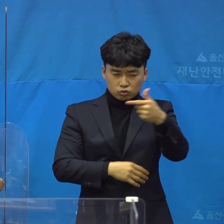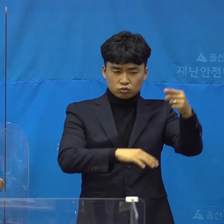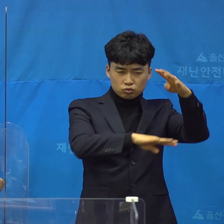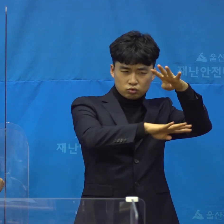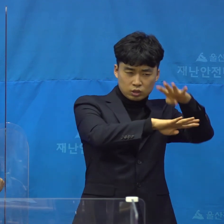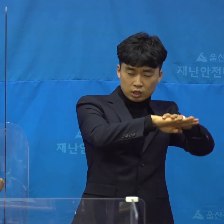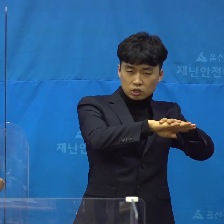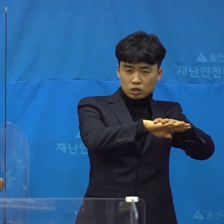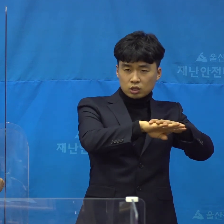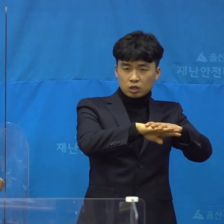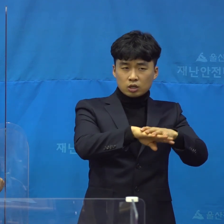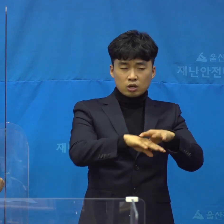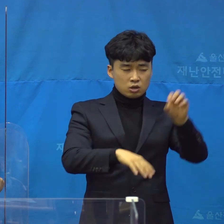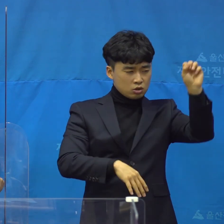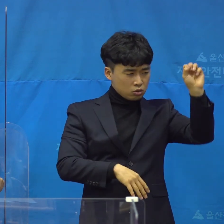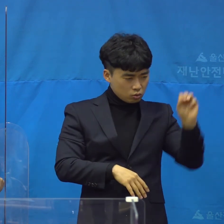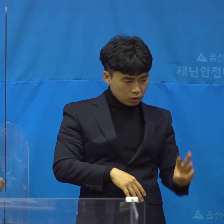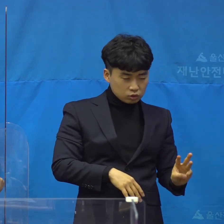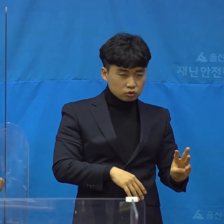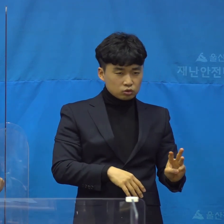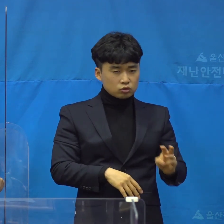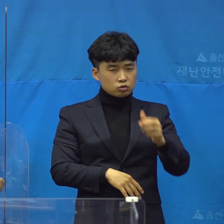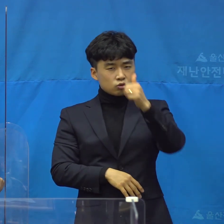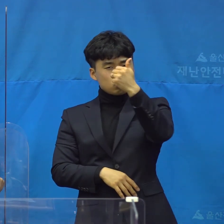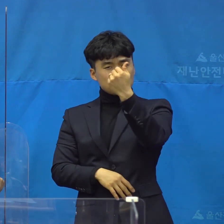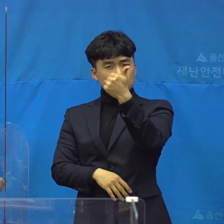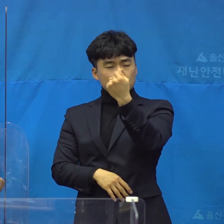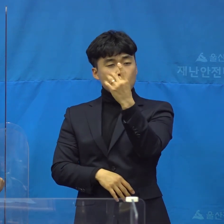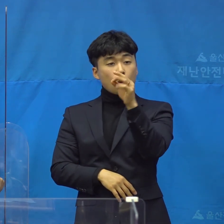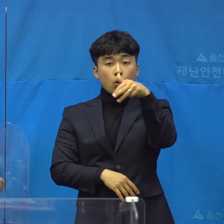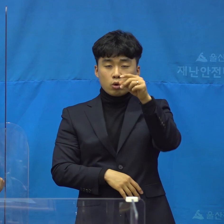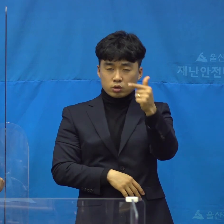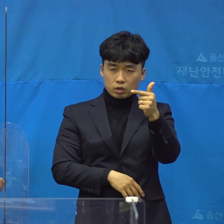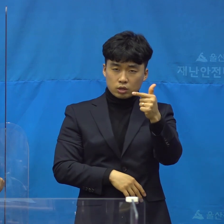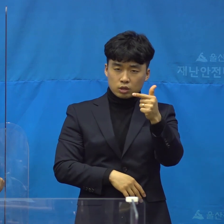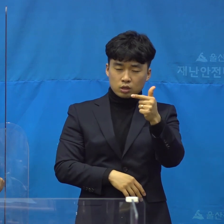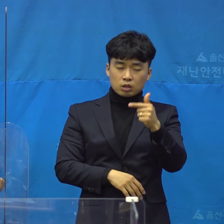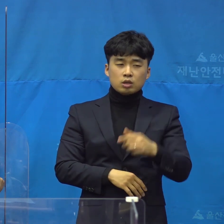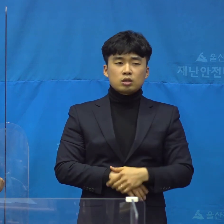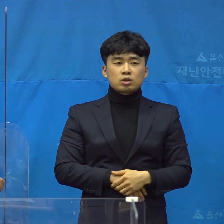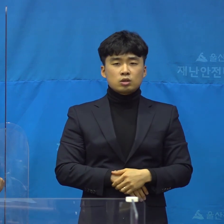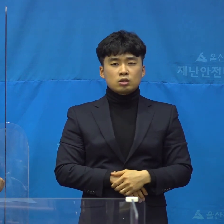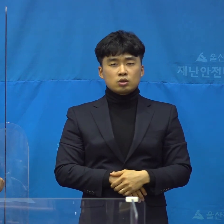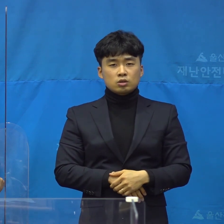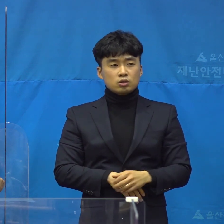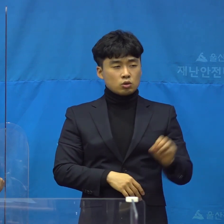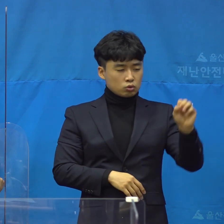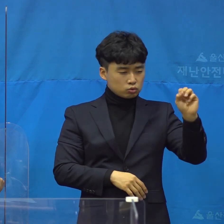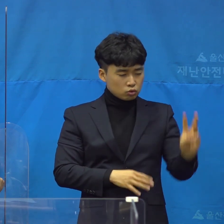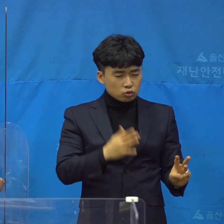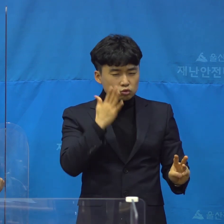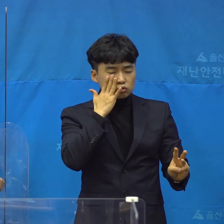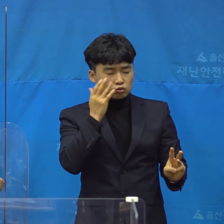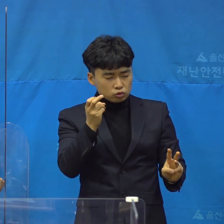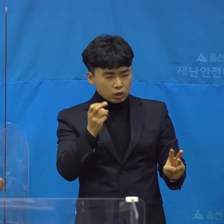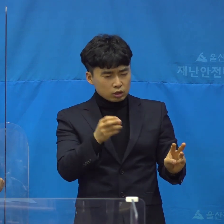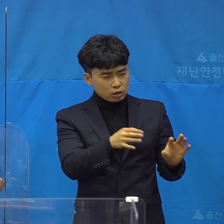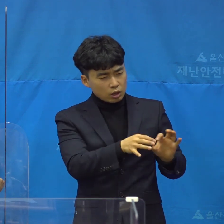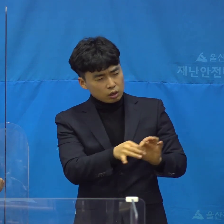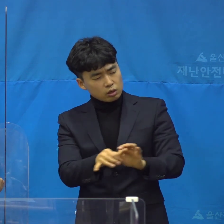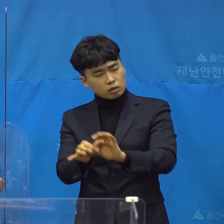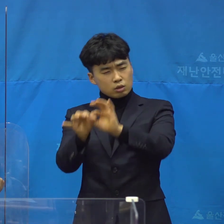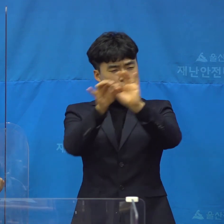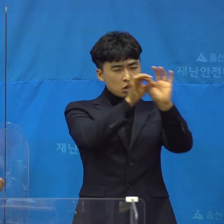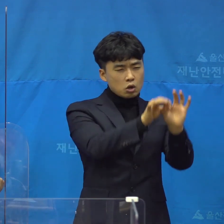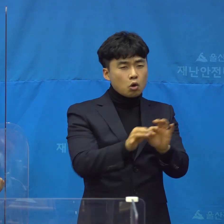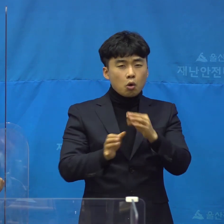대전에서, 대전에서 광주로, 대전에서 홍천으로, 그 다음에 광주에서 울산으로, 뭐 이렇게 이제